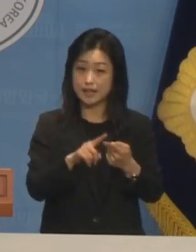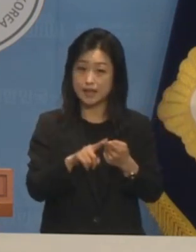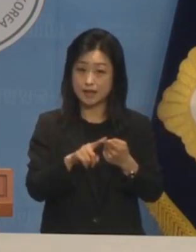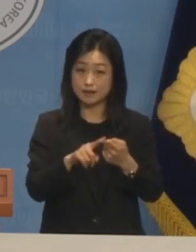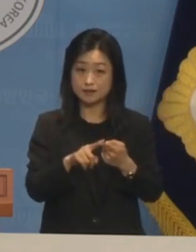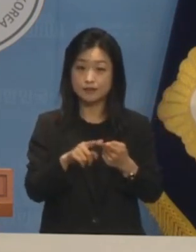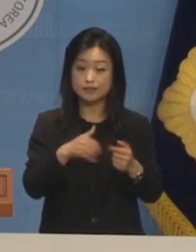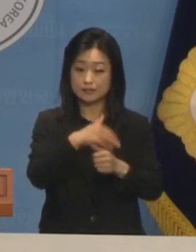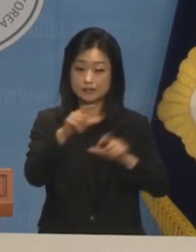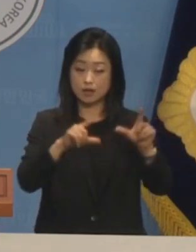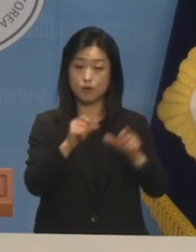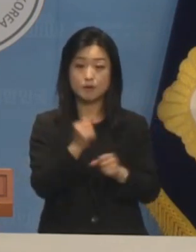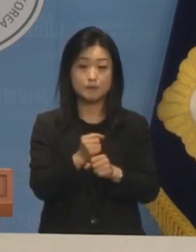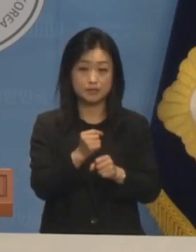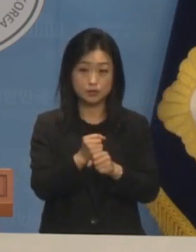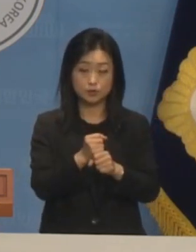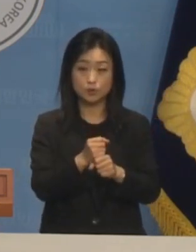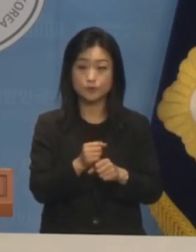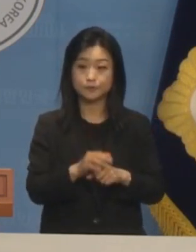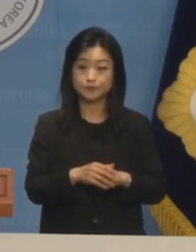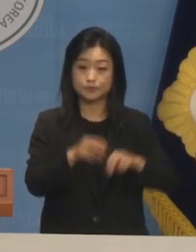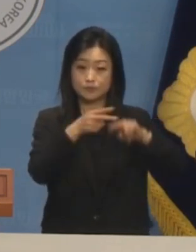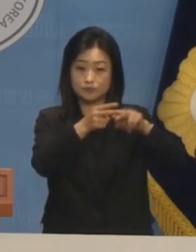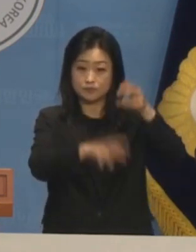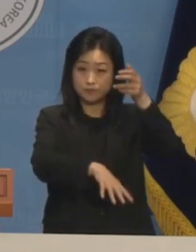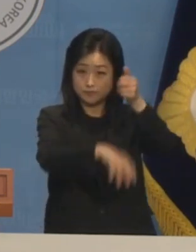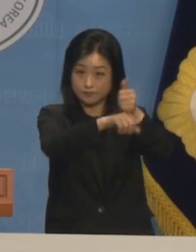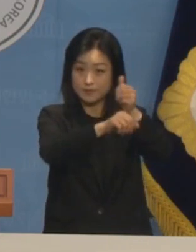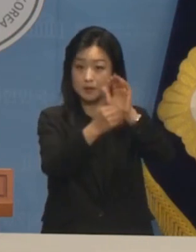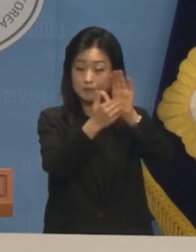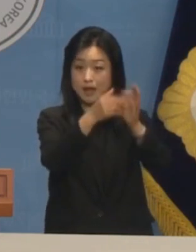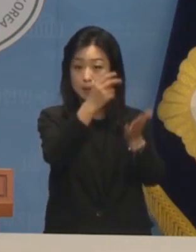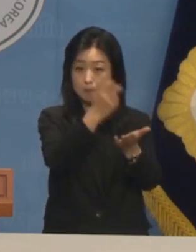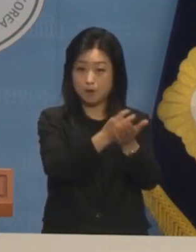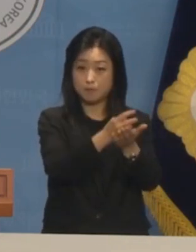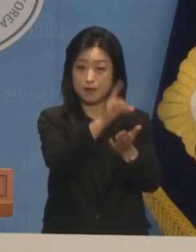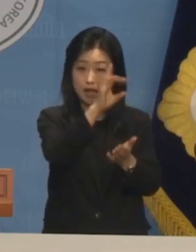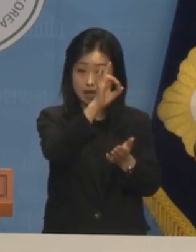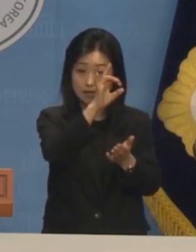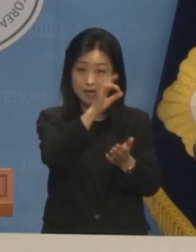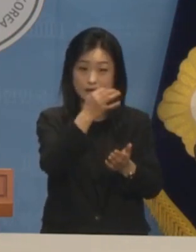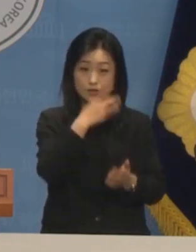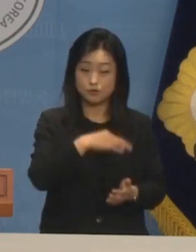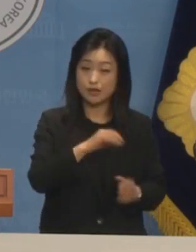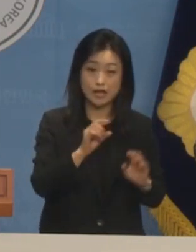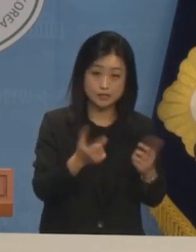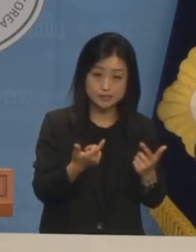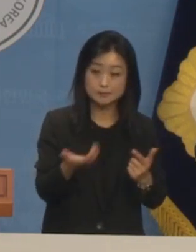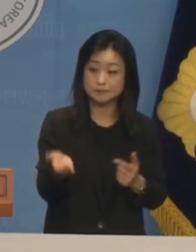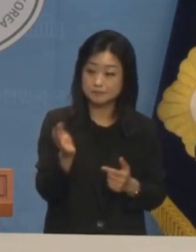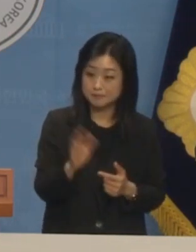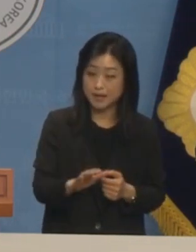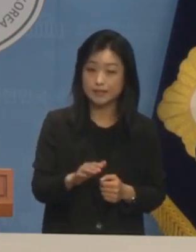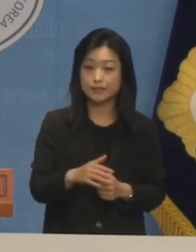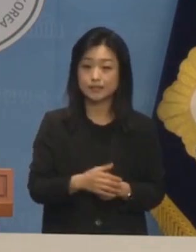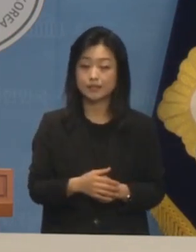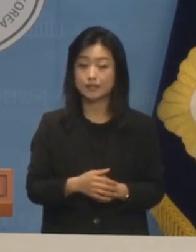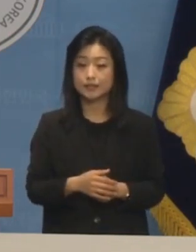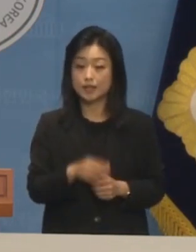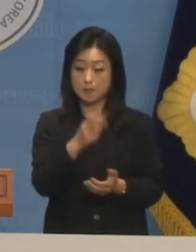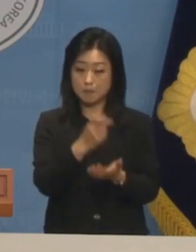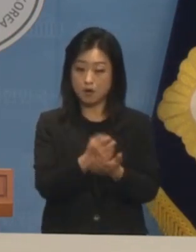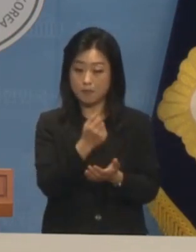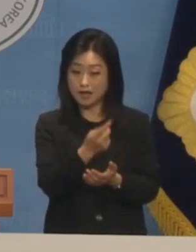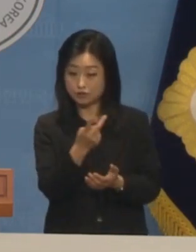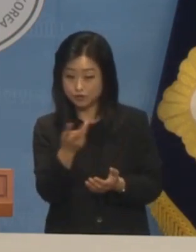개선해야 합니다. 반독점법이 제정된다고 모든 문제를 해결할 수는 없을 것입니다. 하지만 어떤 문제에 관해서도 법 한두